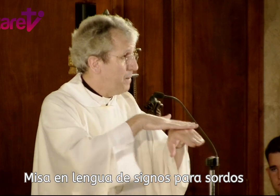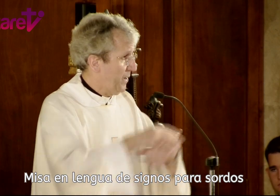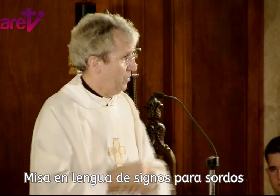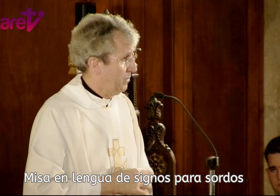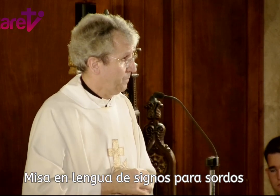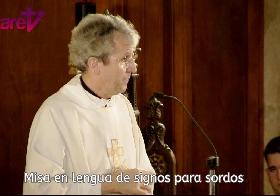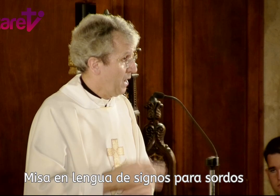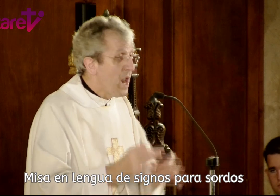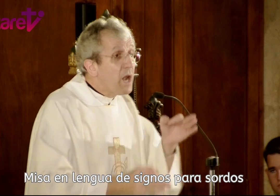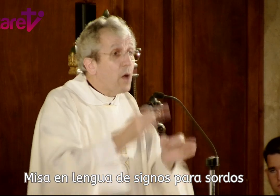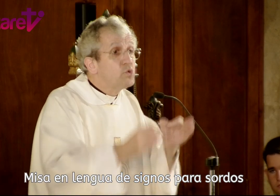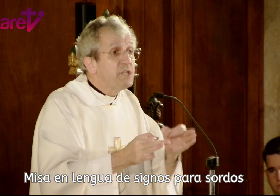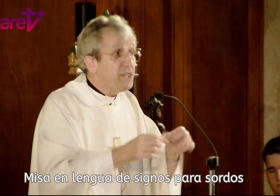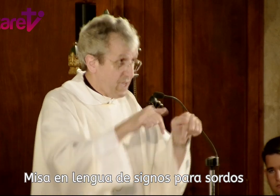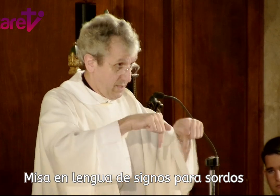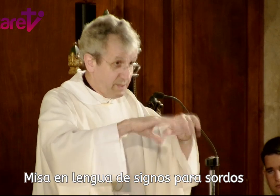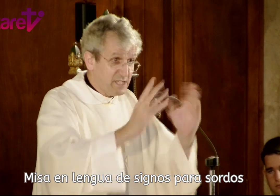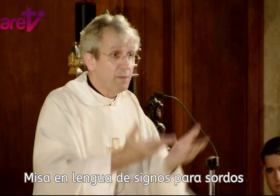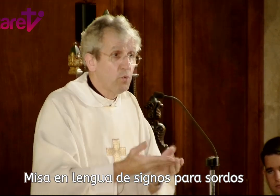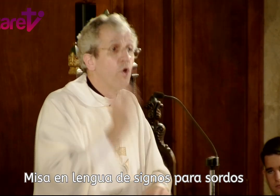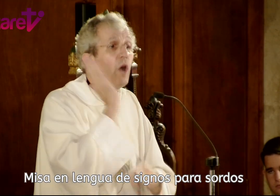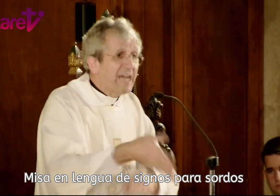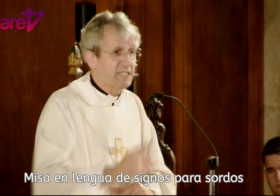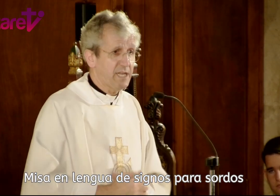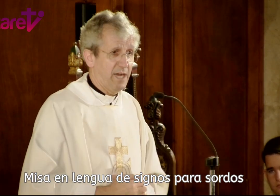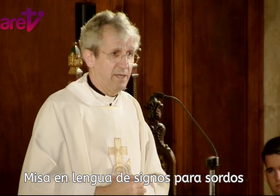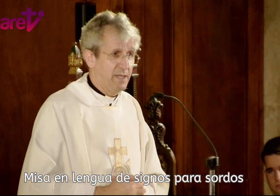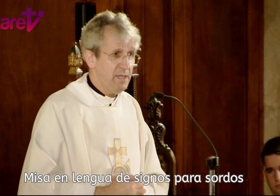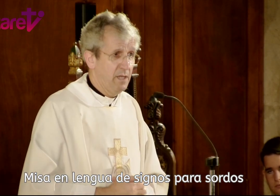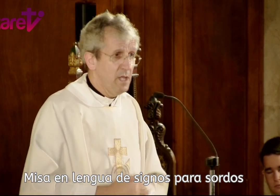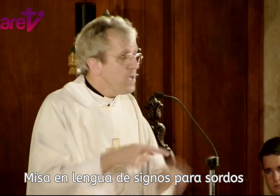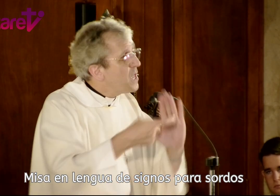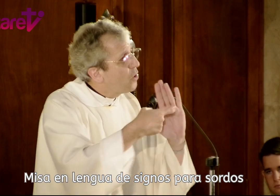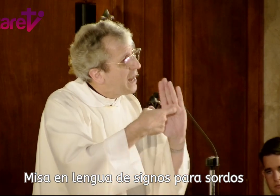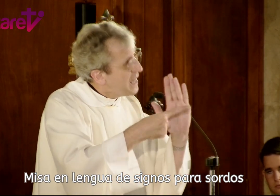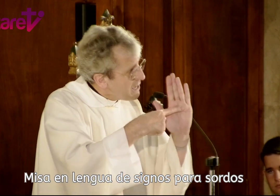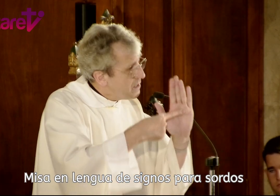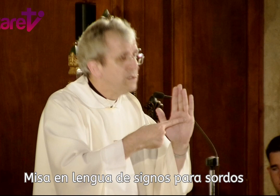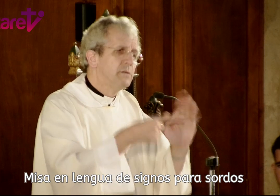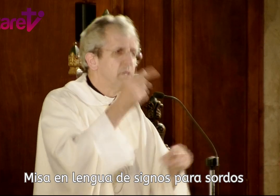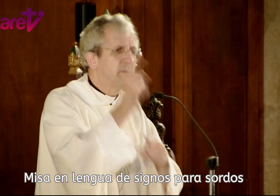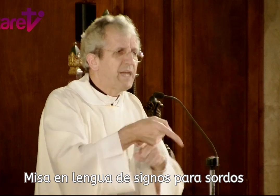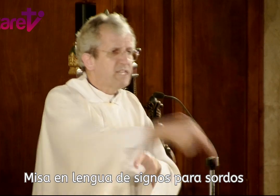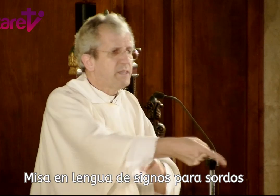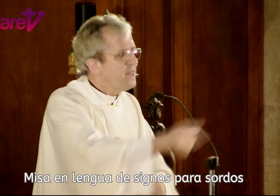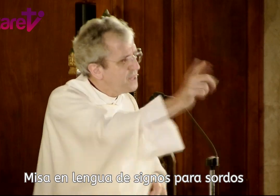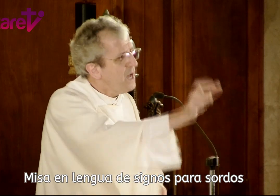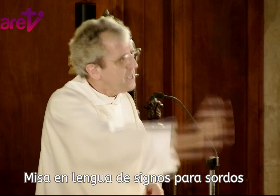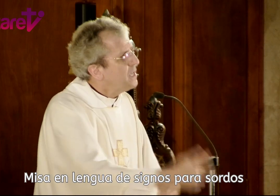perdón. La justicia de este mundo castiga. Y con la ley da sentencia y